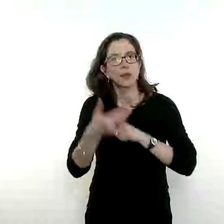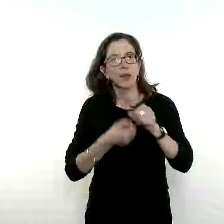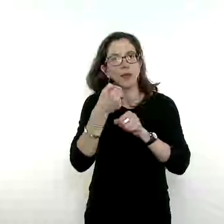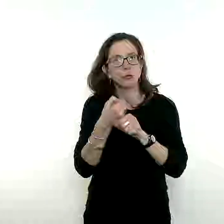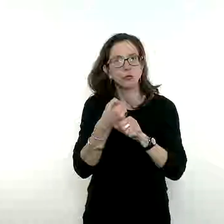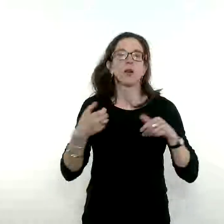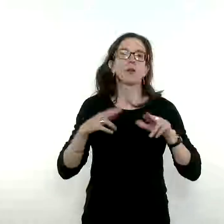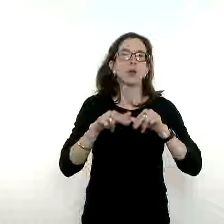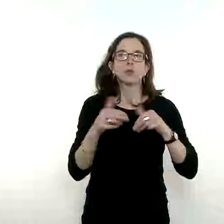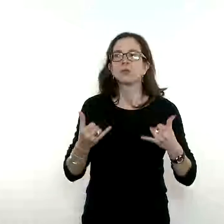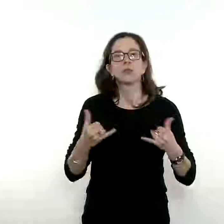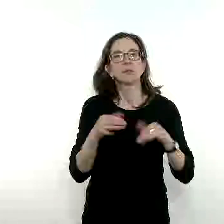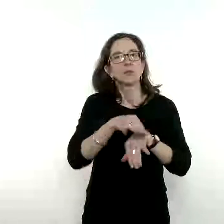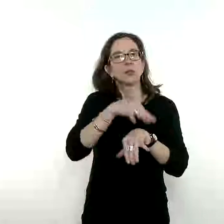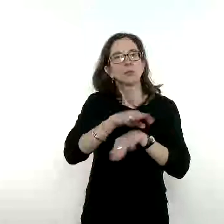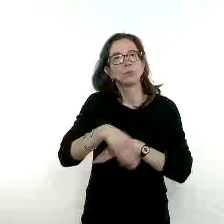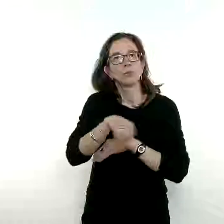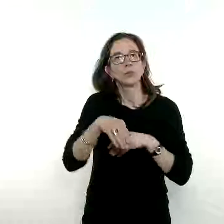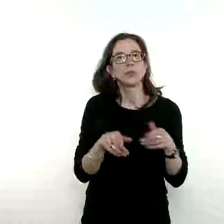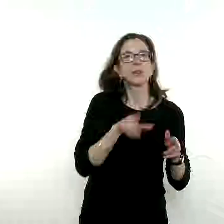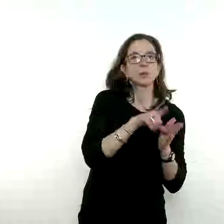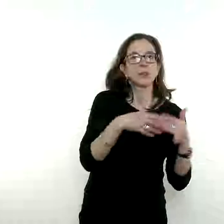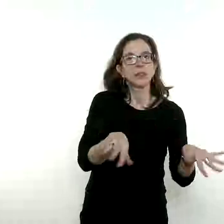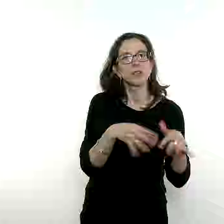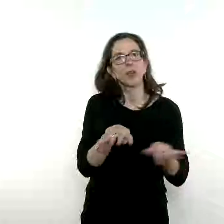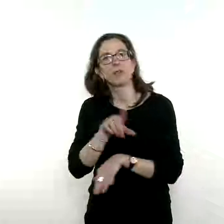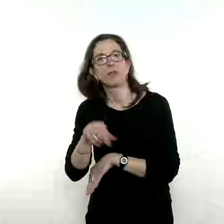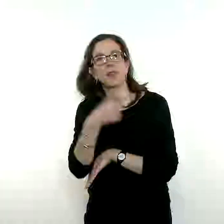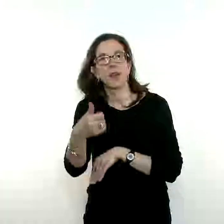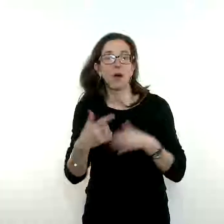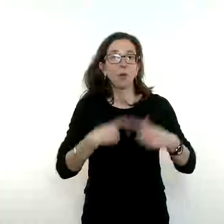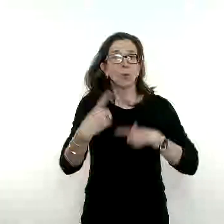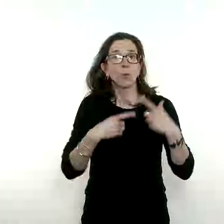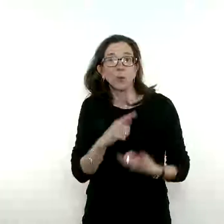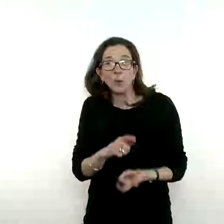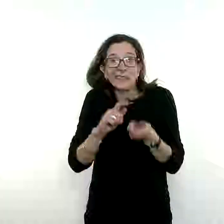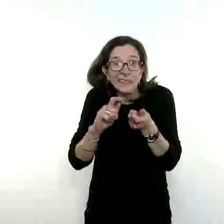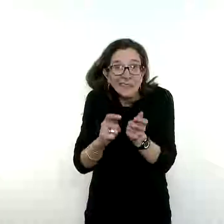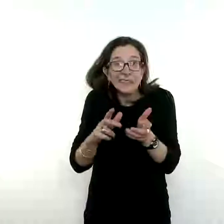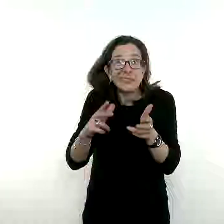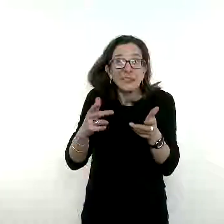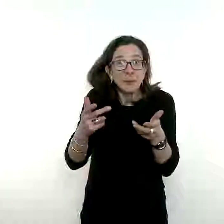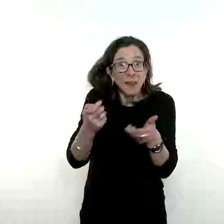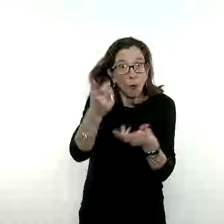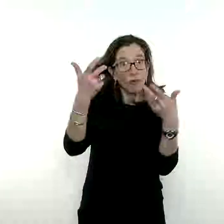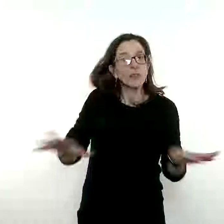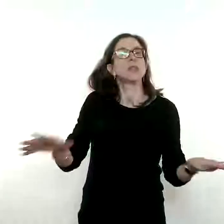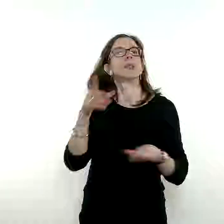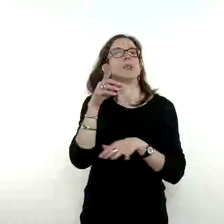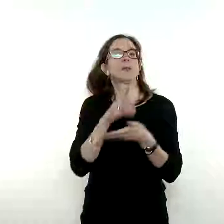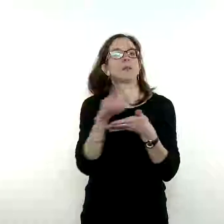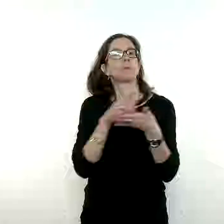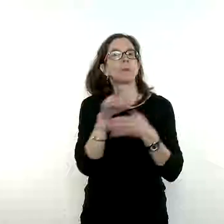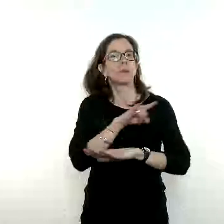sur le territoire montpelliérain 2019-2021, qui est en cours de finalisation avec le département de l'Hérault, et elle sera présentée